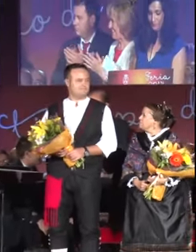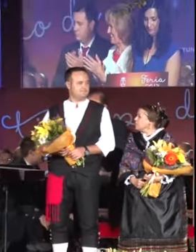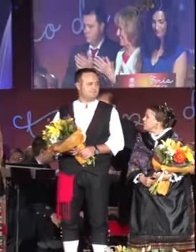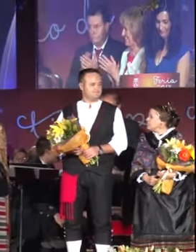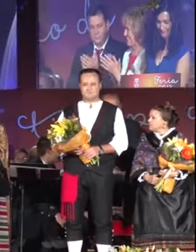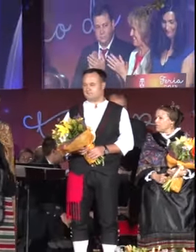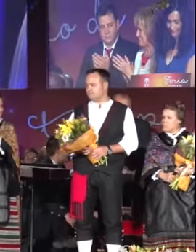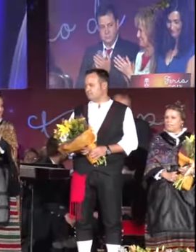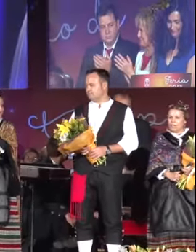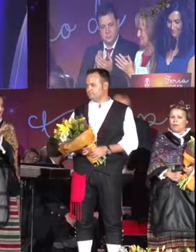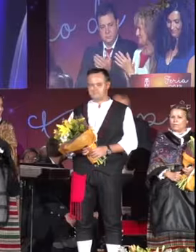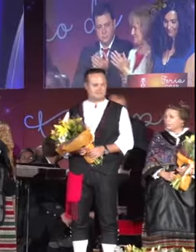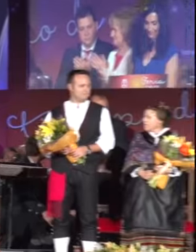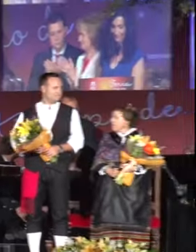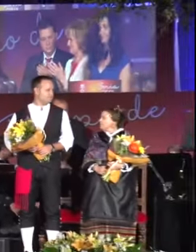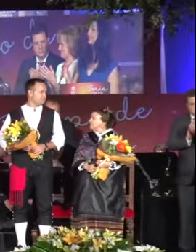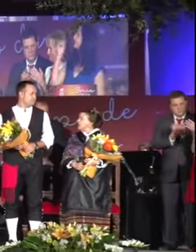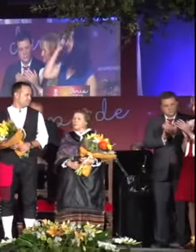favor.